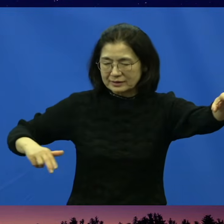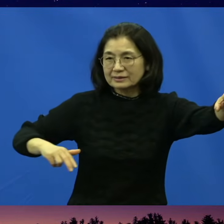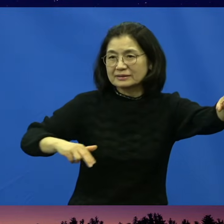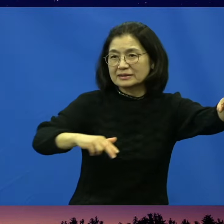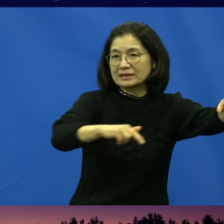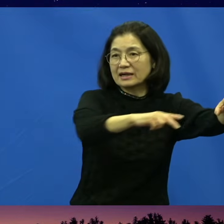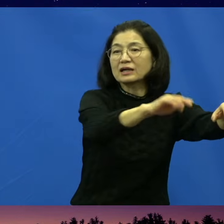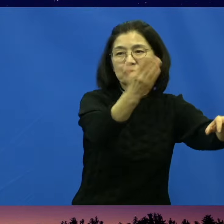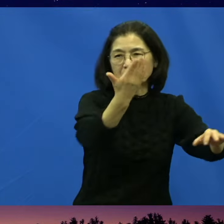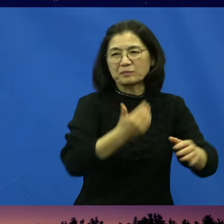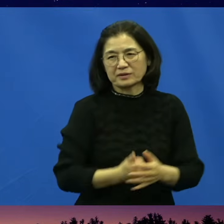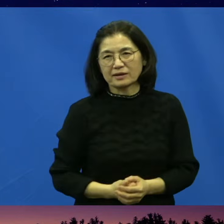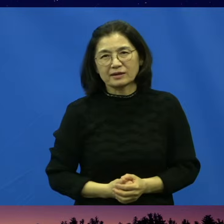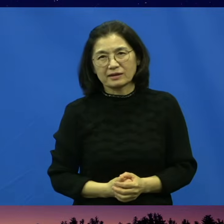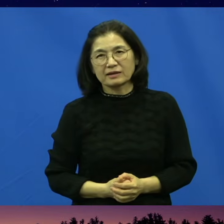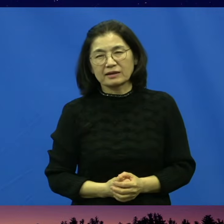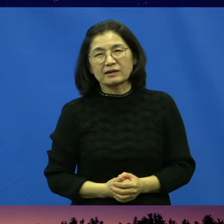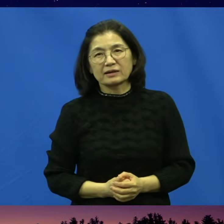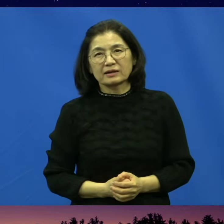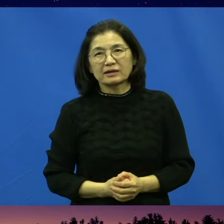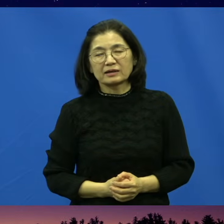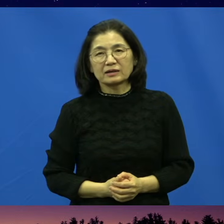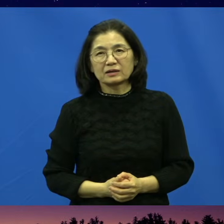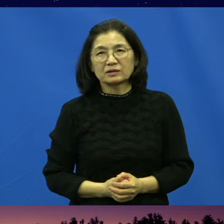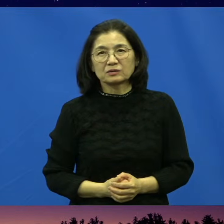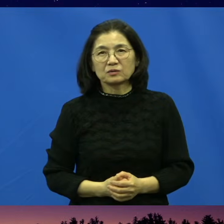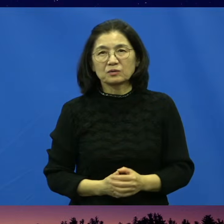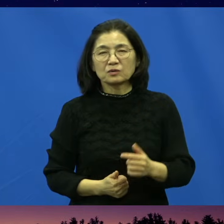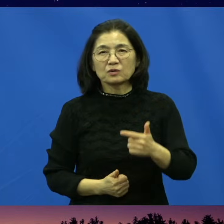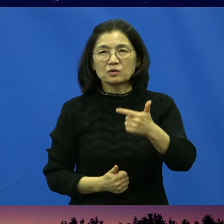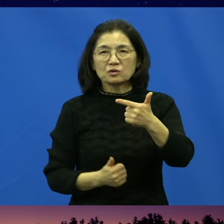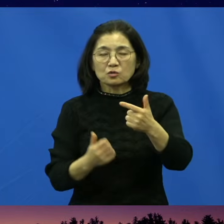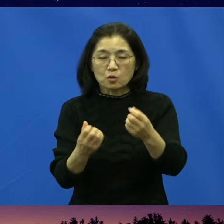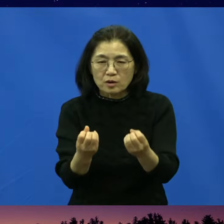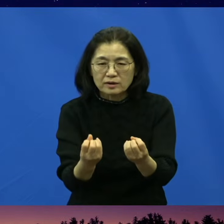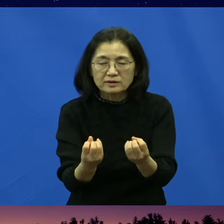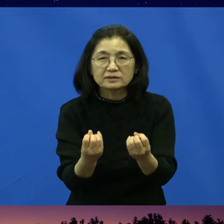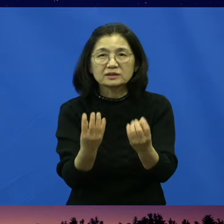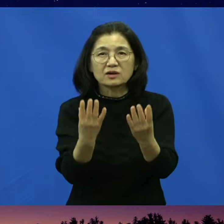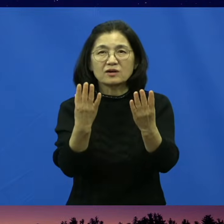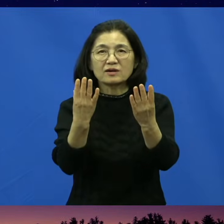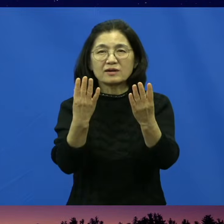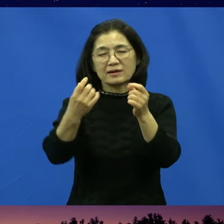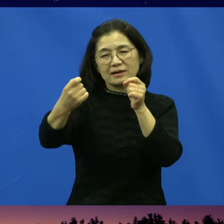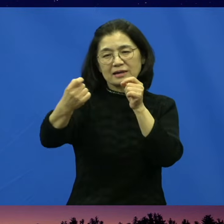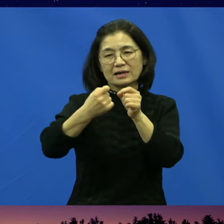있었고, 더구나 이때는 유월절을 앞두고 난 다음에 절기를 맞이해서